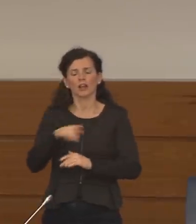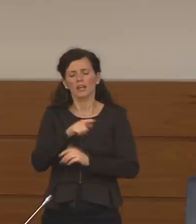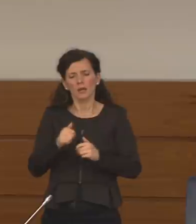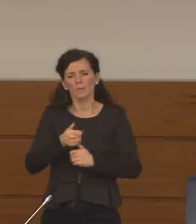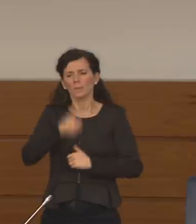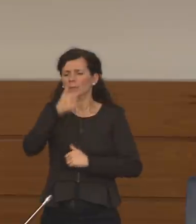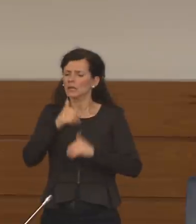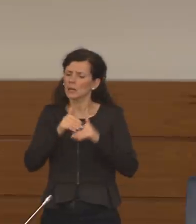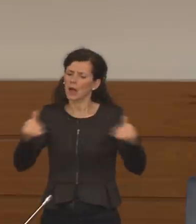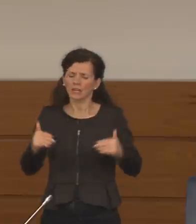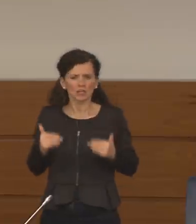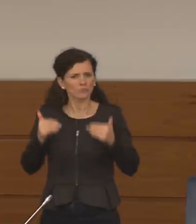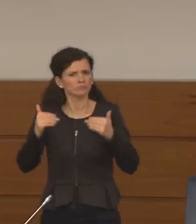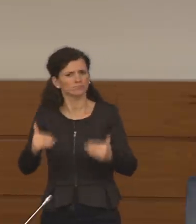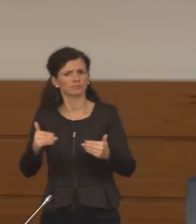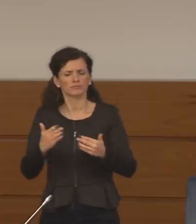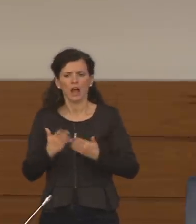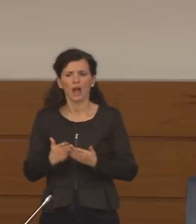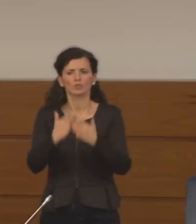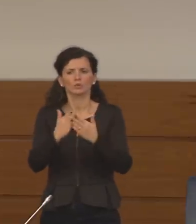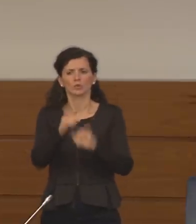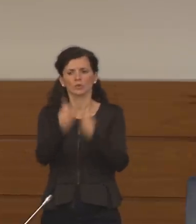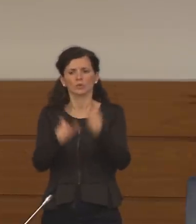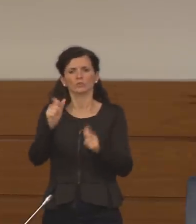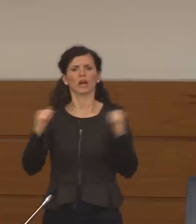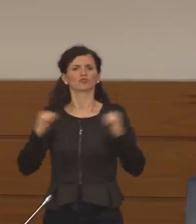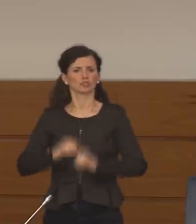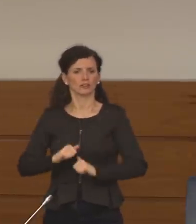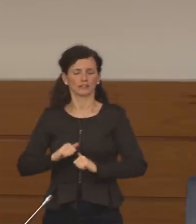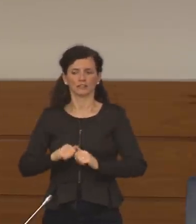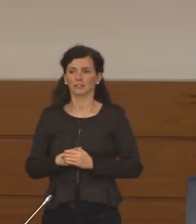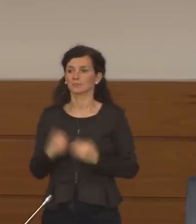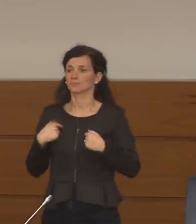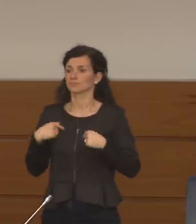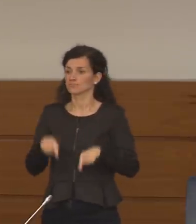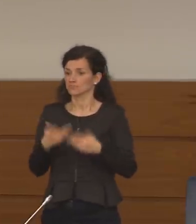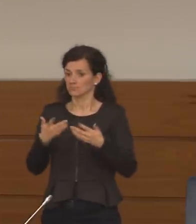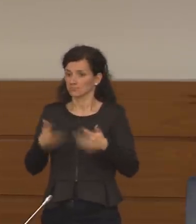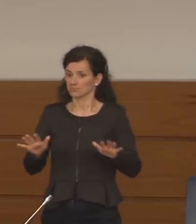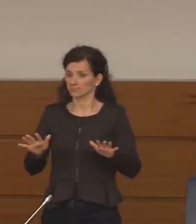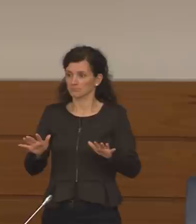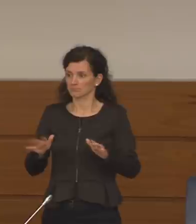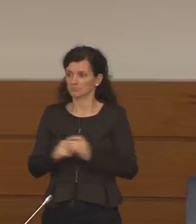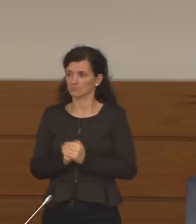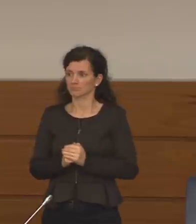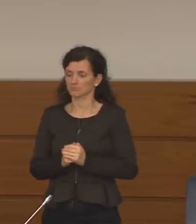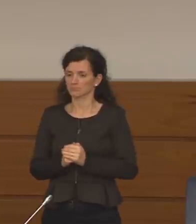curando i nostri connazionali io mi fermo qui